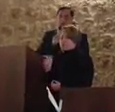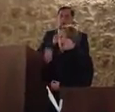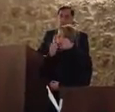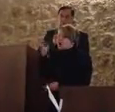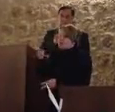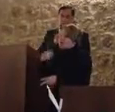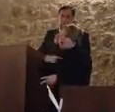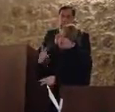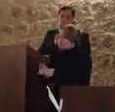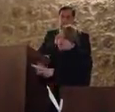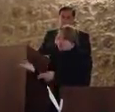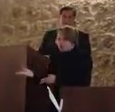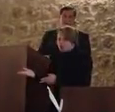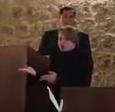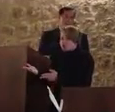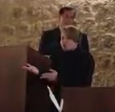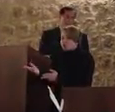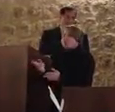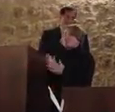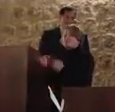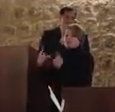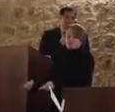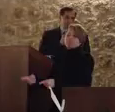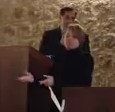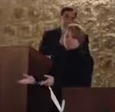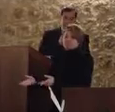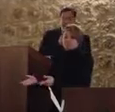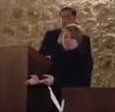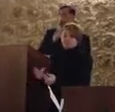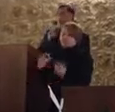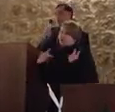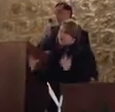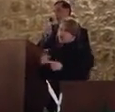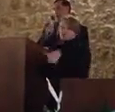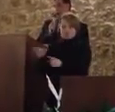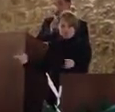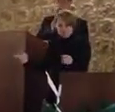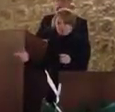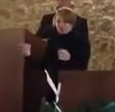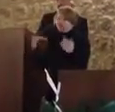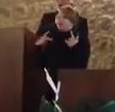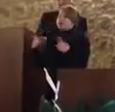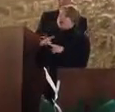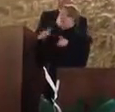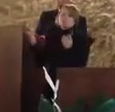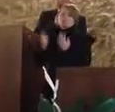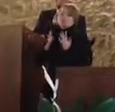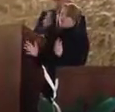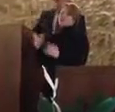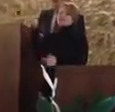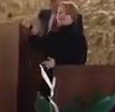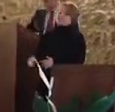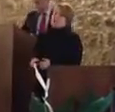ha bisogno. Questo è il volontariato. Ringrazio voi e ringrazio tutti i volontari.